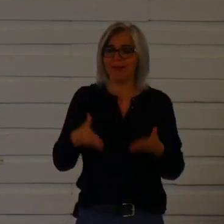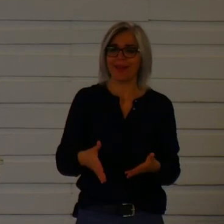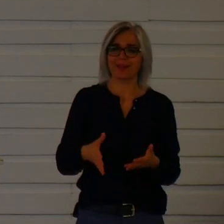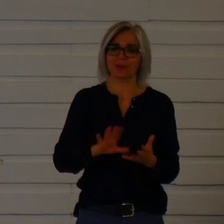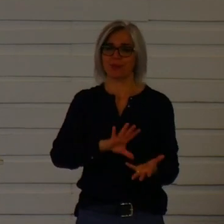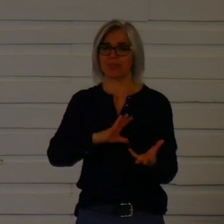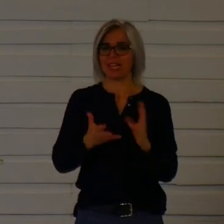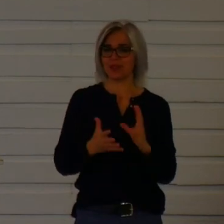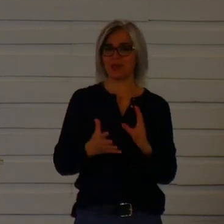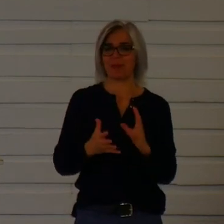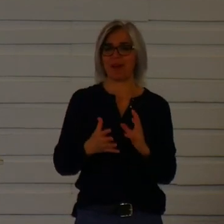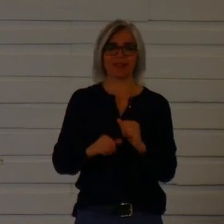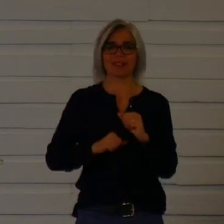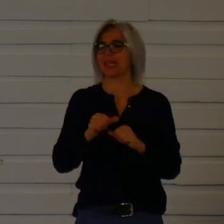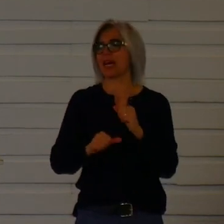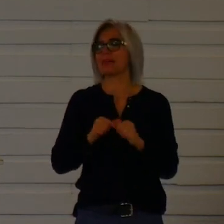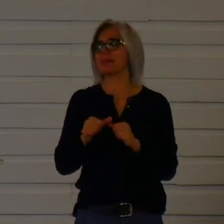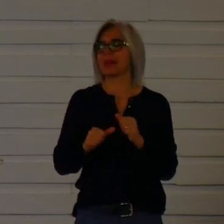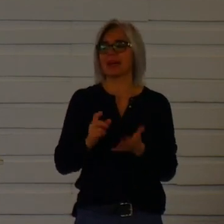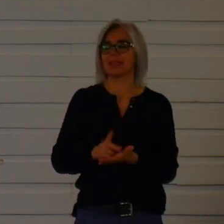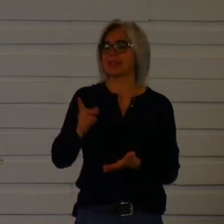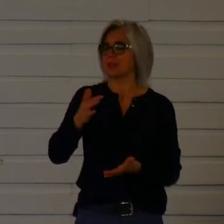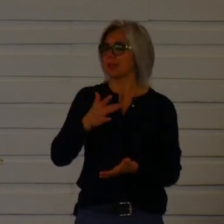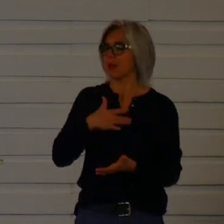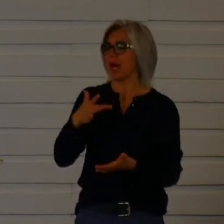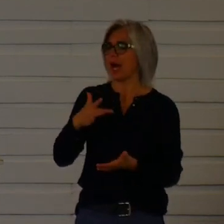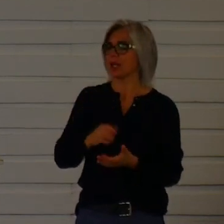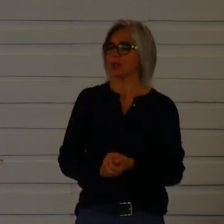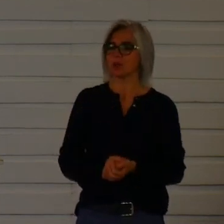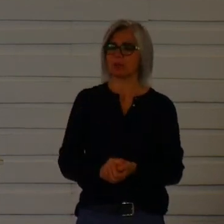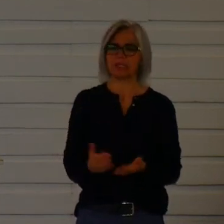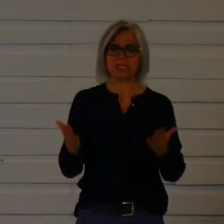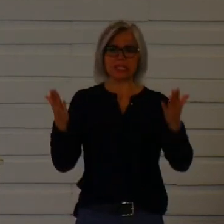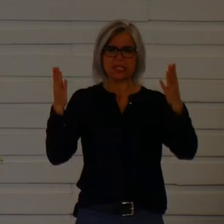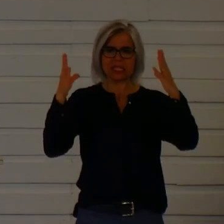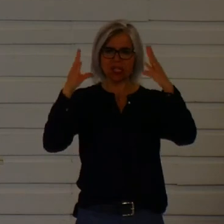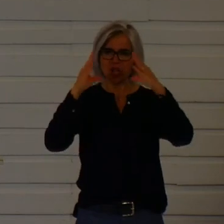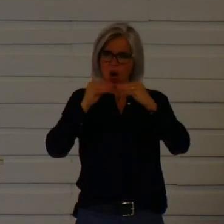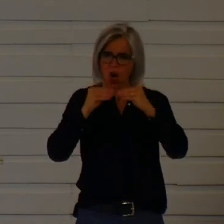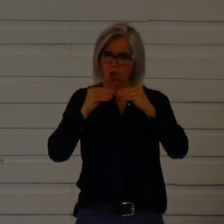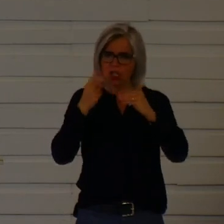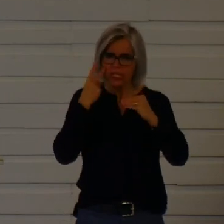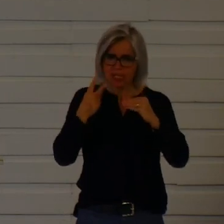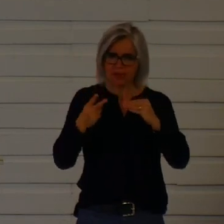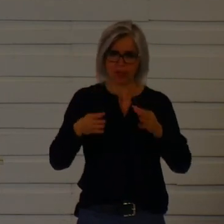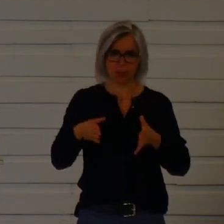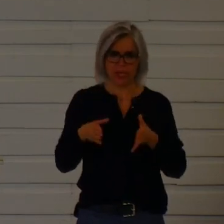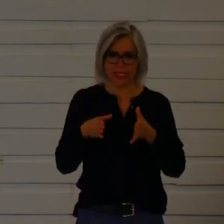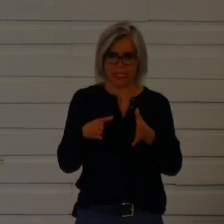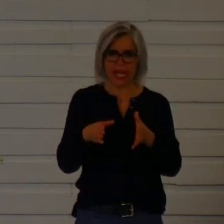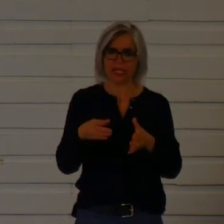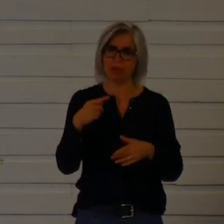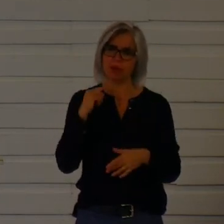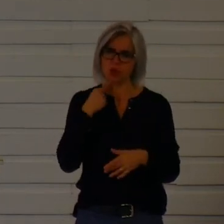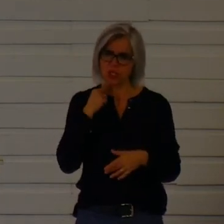zio, guarda, mio fratello mi ha detto, guarda, di notte vedi le persone, le prostitute che smettono alle 3, alle 4 del mattino, che stanno